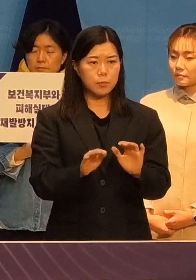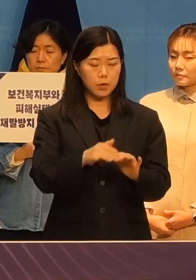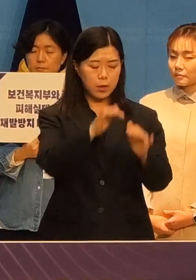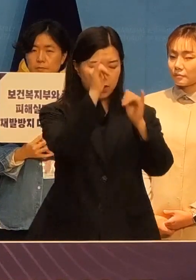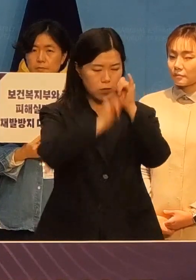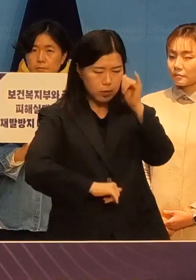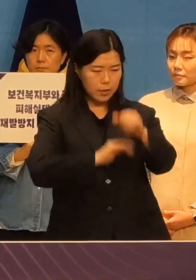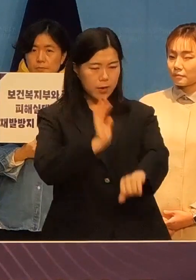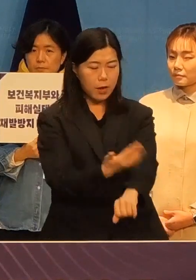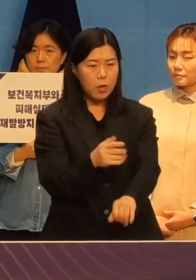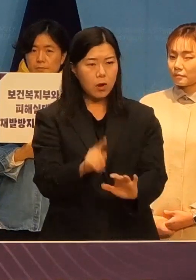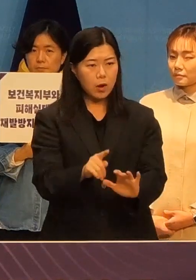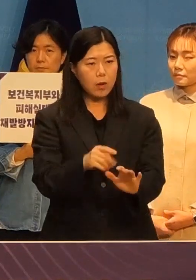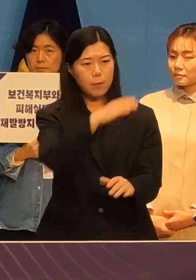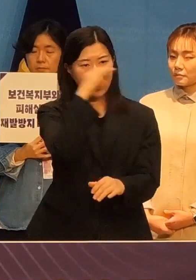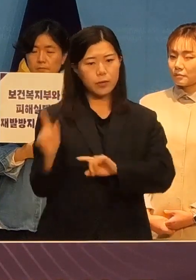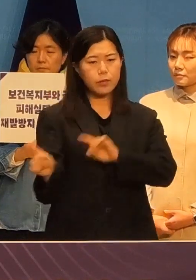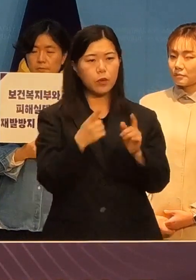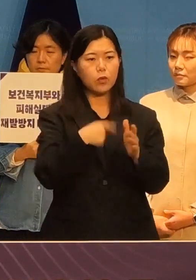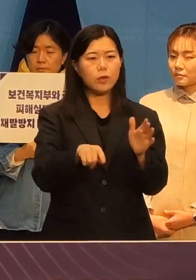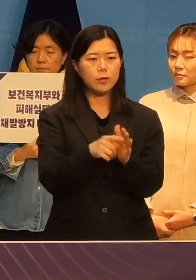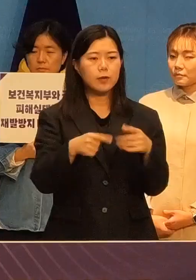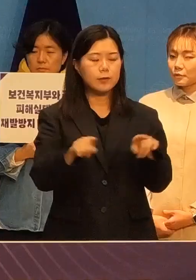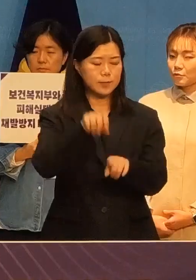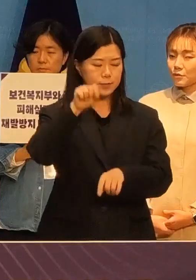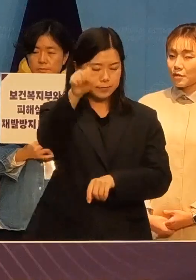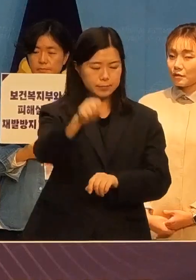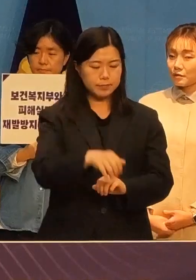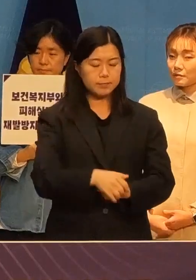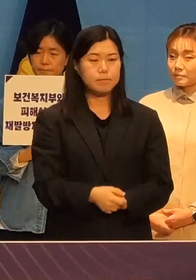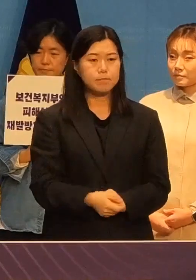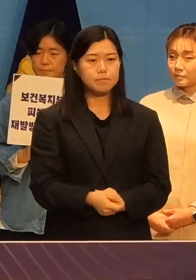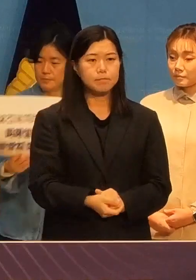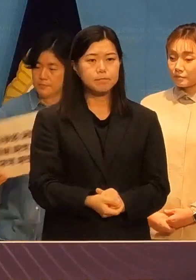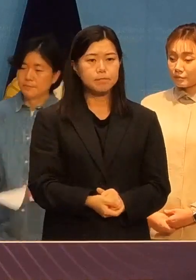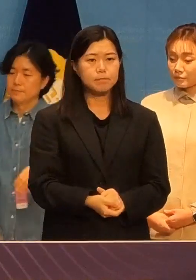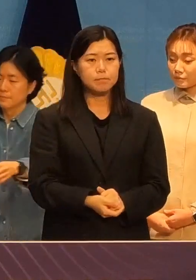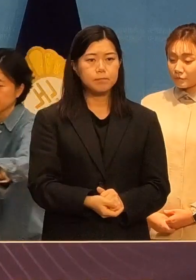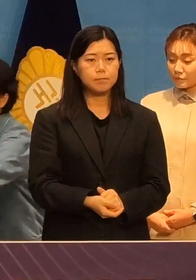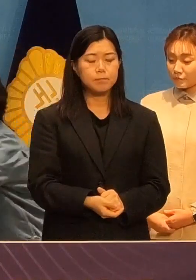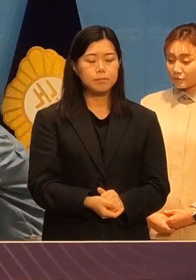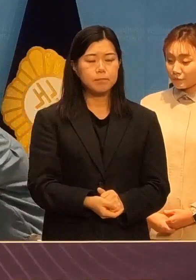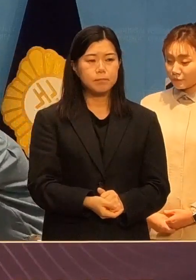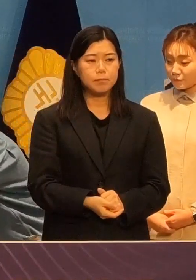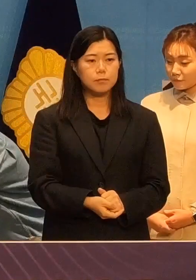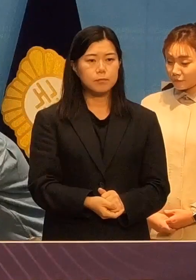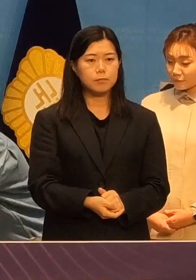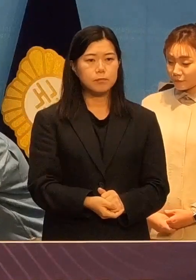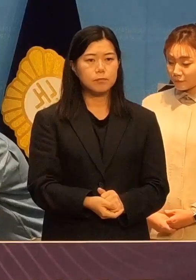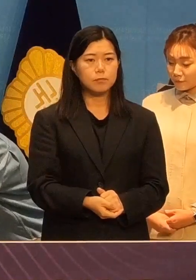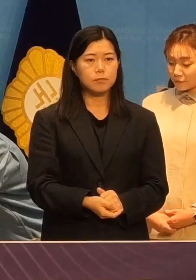수 있게 같이 싸웁시다. 투쟁. 투쟁.